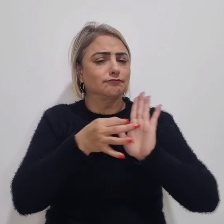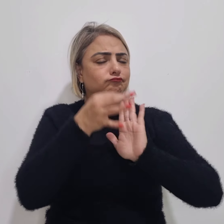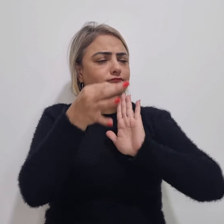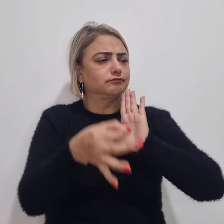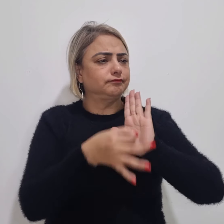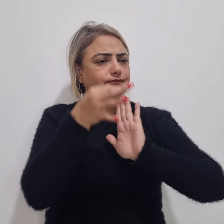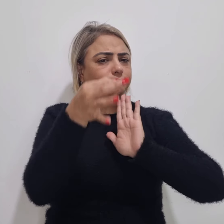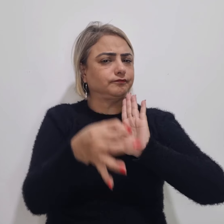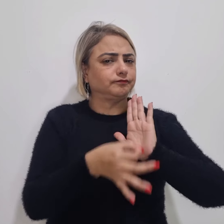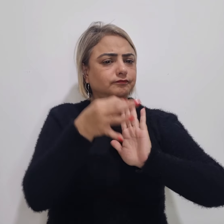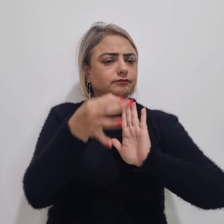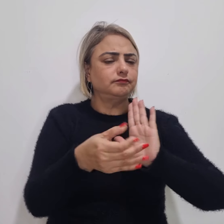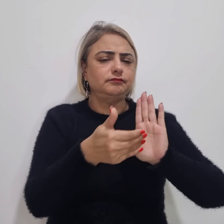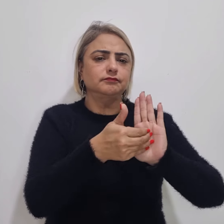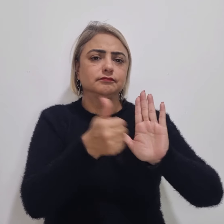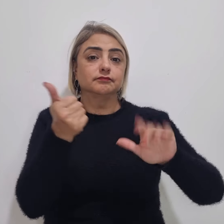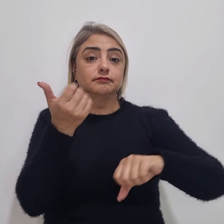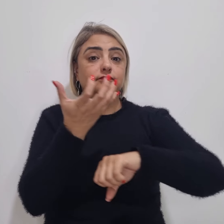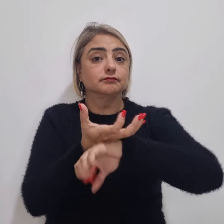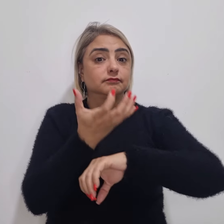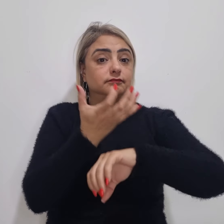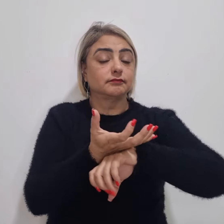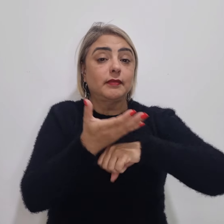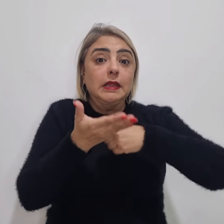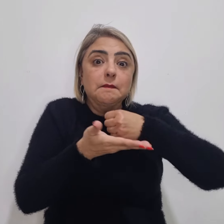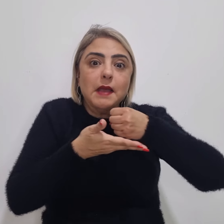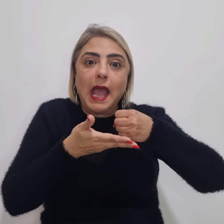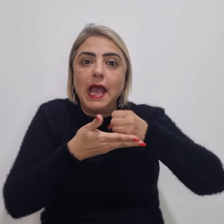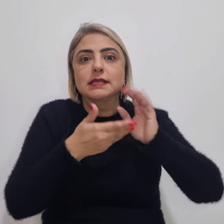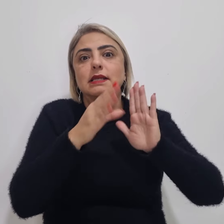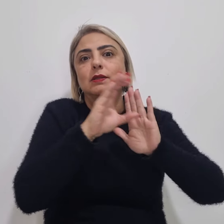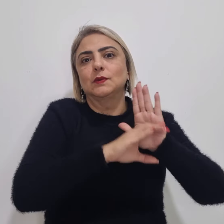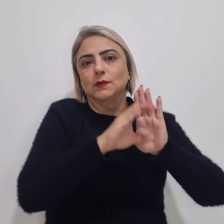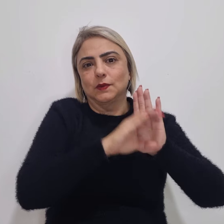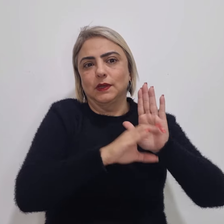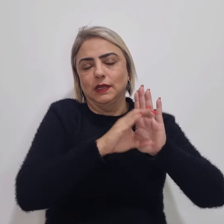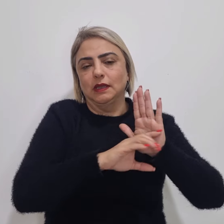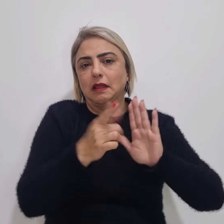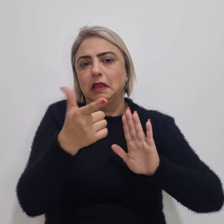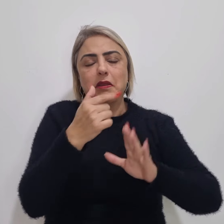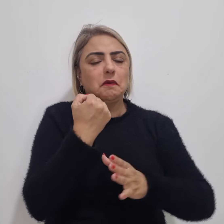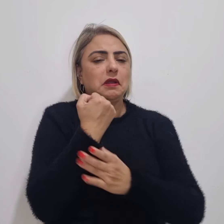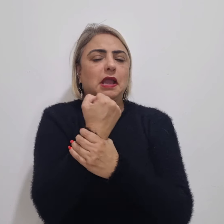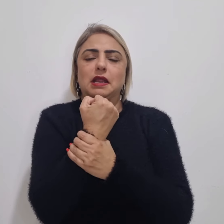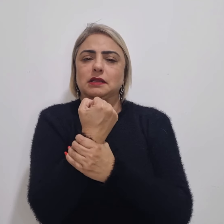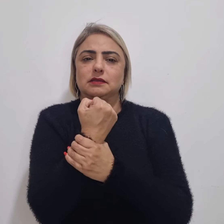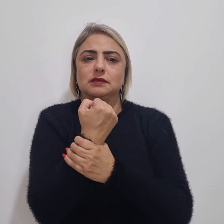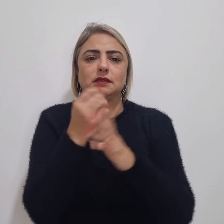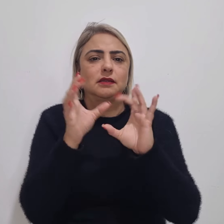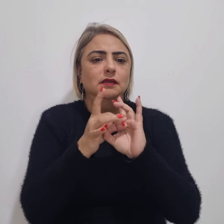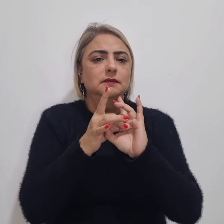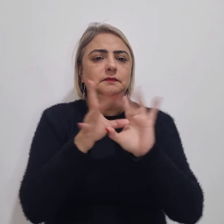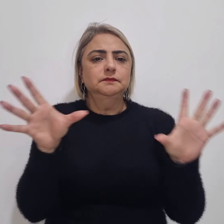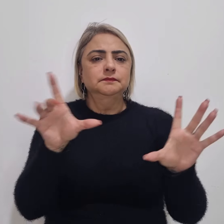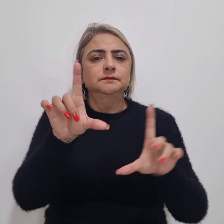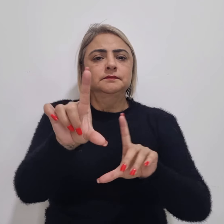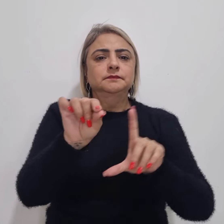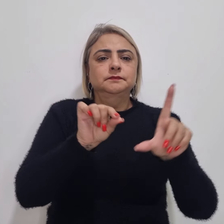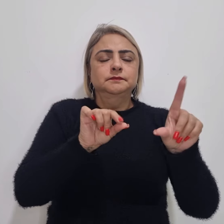por retirar disciplinas básicas do currículo e não garantir a liberdade de escolha para